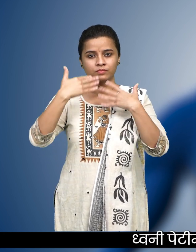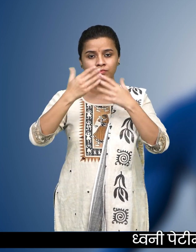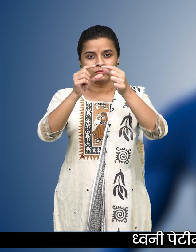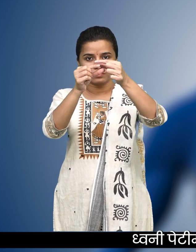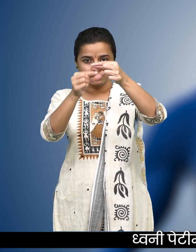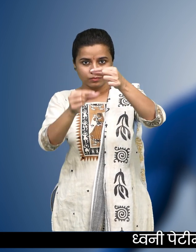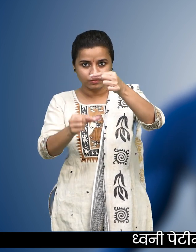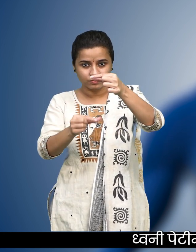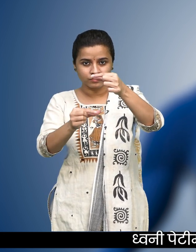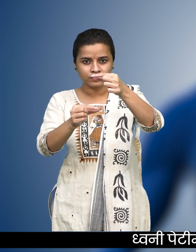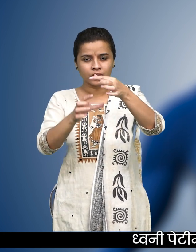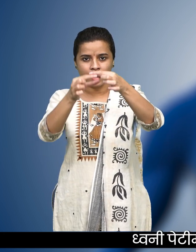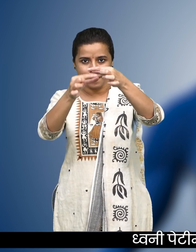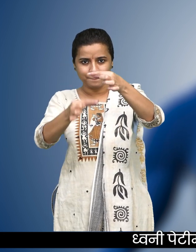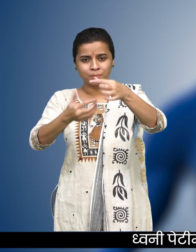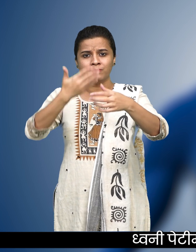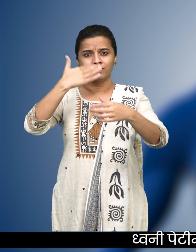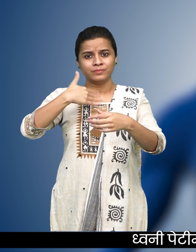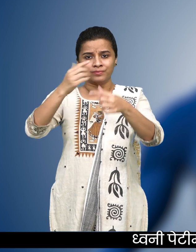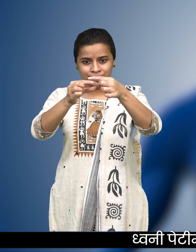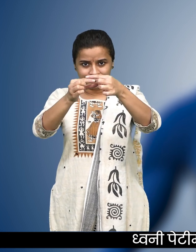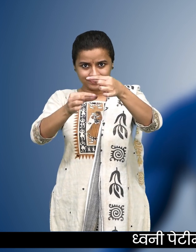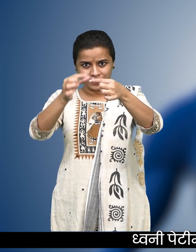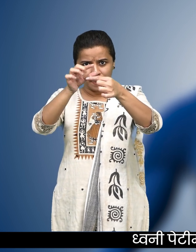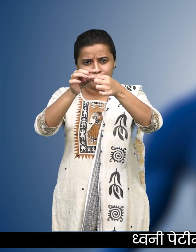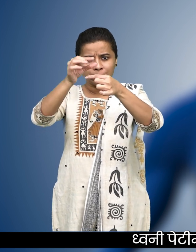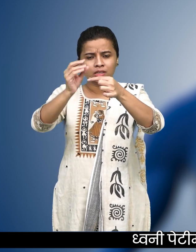ध्वनी पेटीमुळे विंड पाईप सुरुवातीला सुजलेला असते.